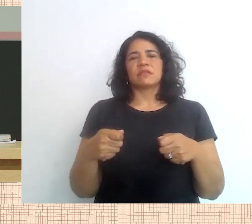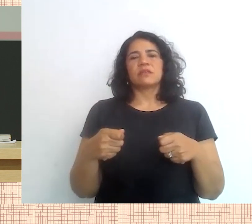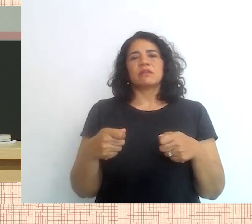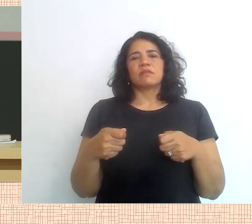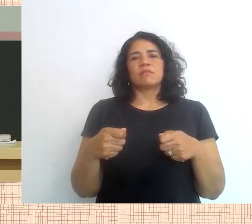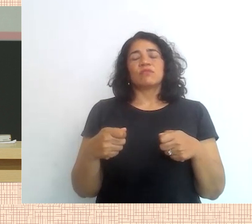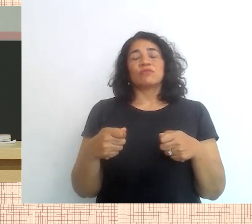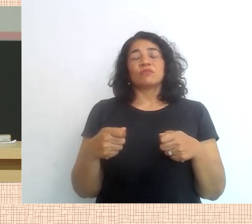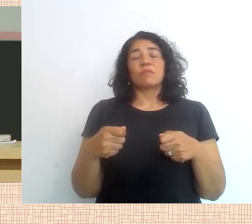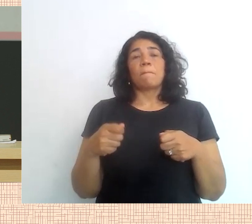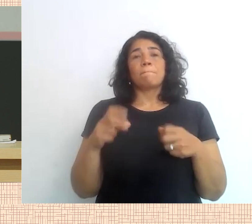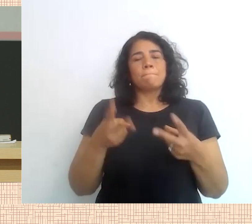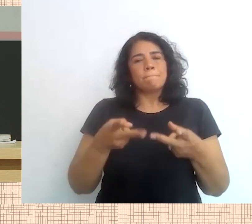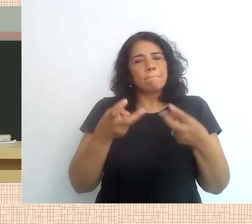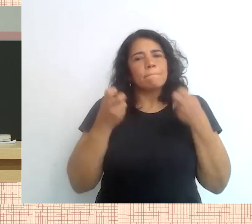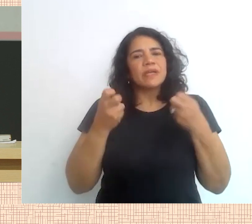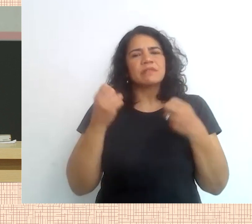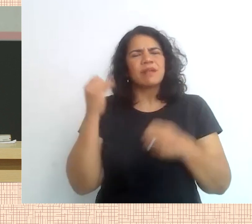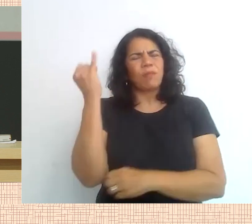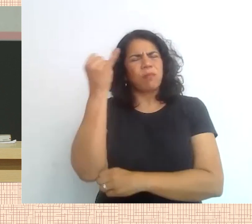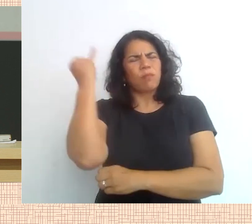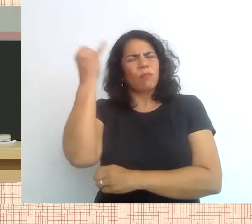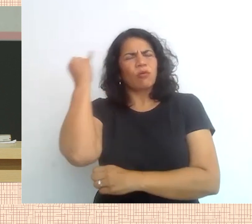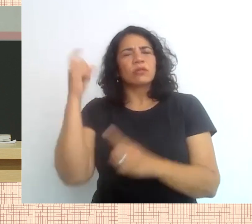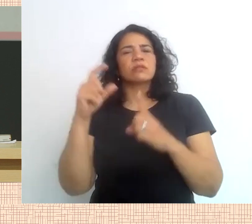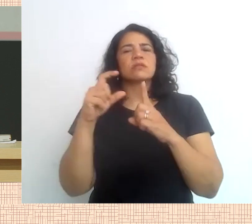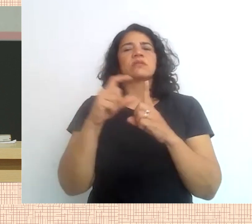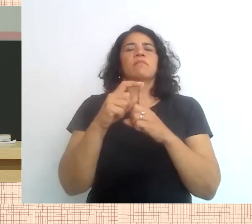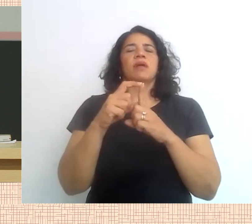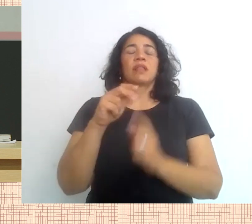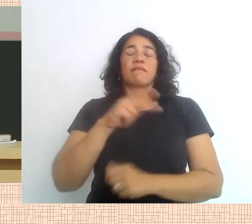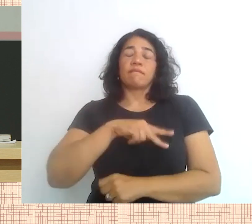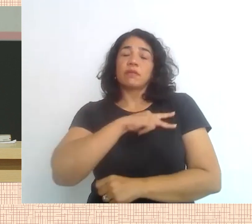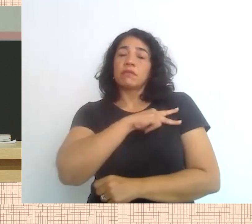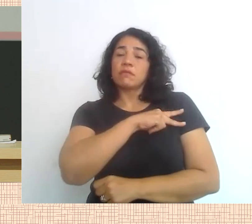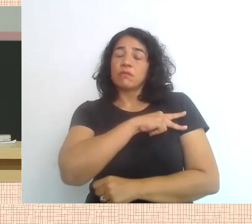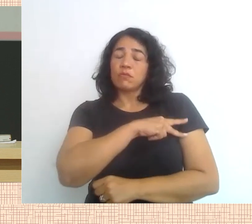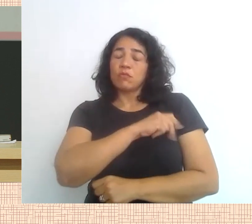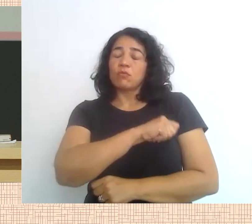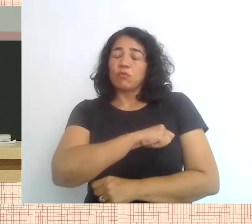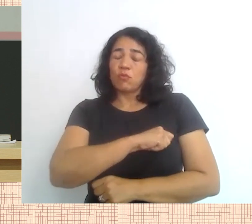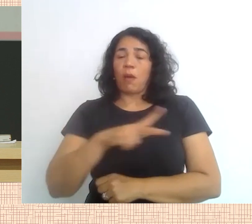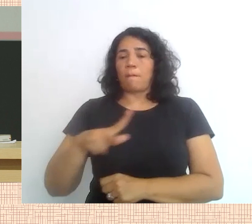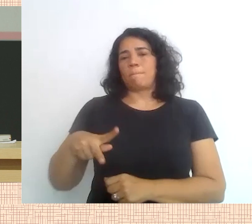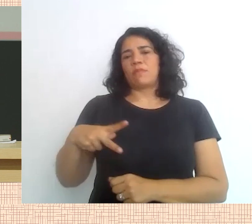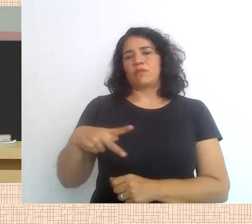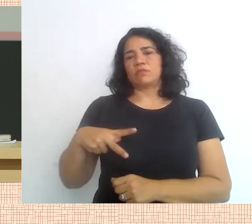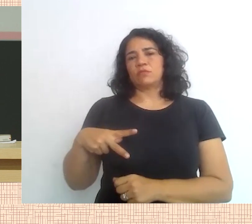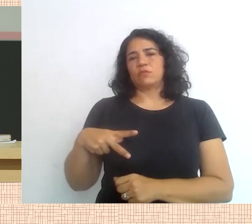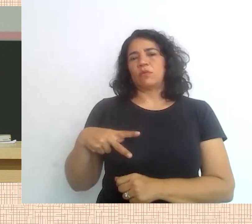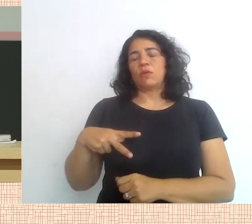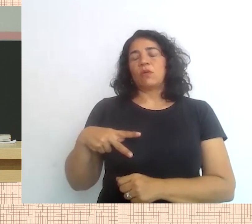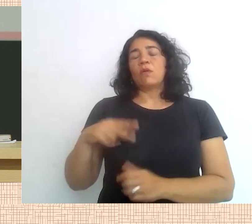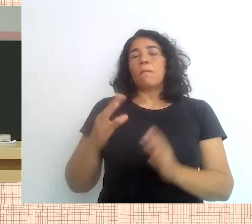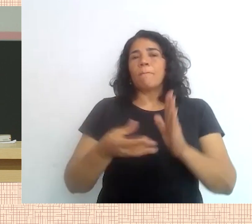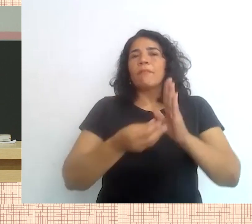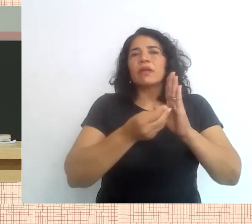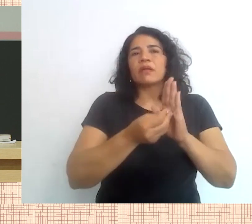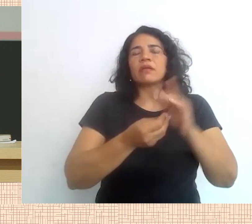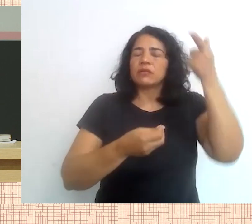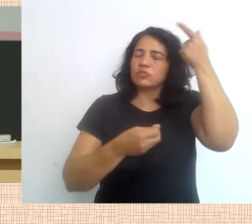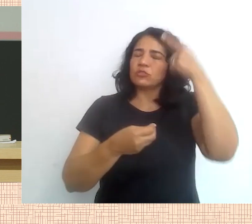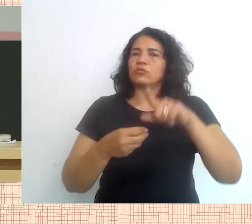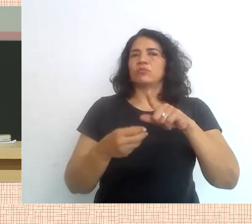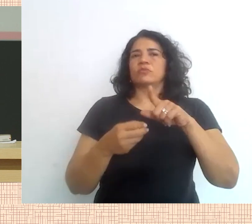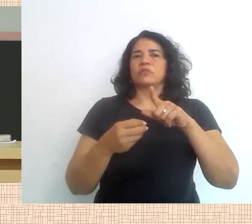apóstolo, que Deus usa em cada época para seguir em unidade e unanimidade, em